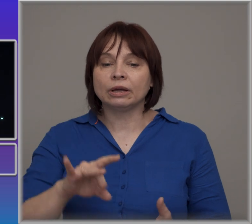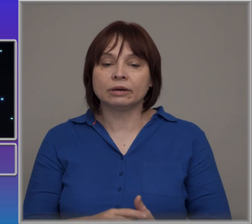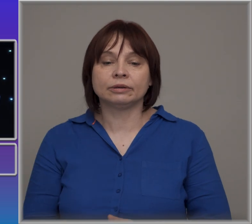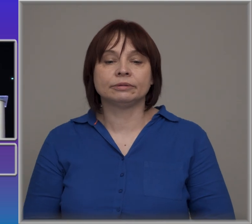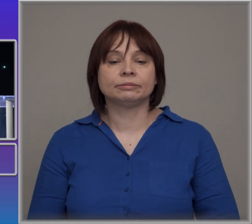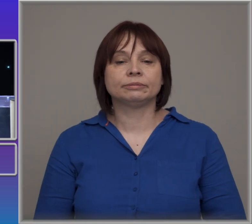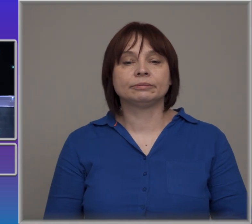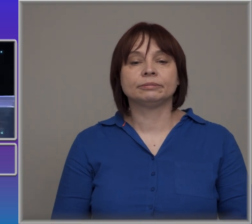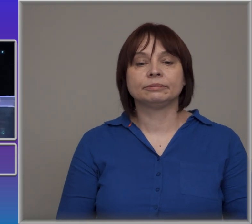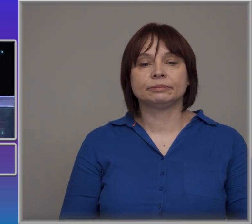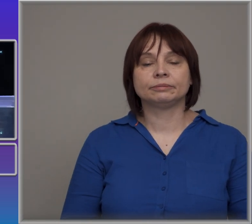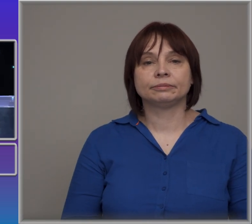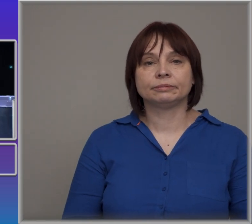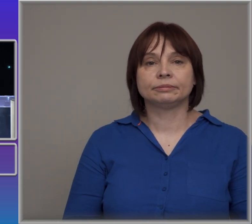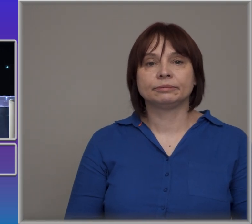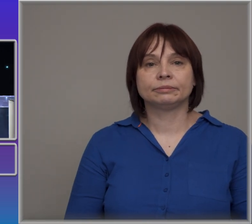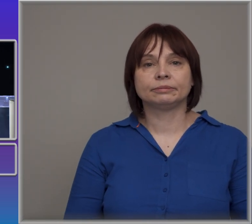преобразование, что